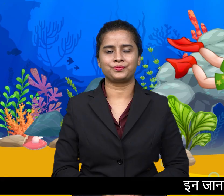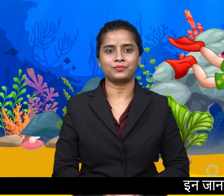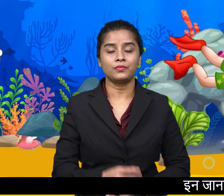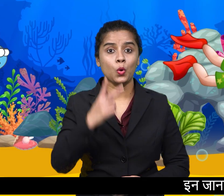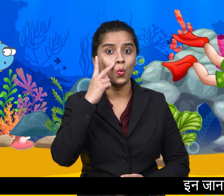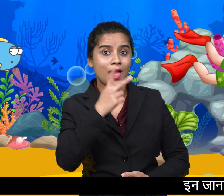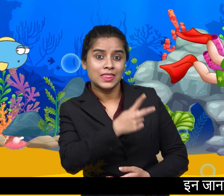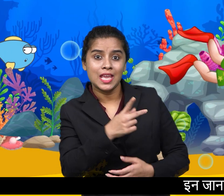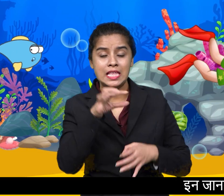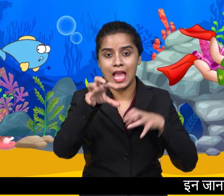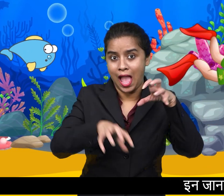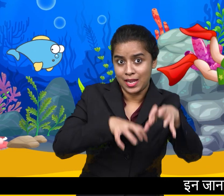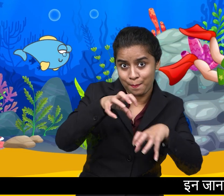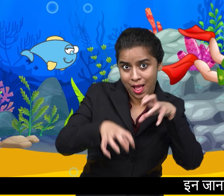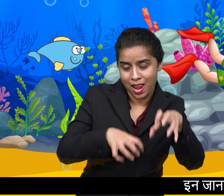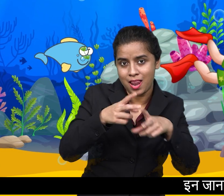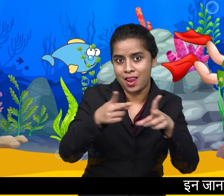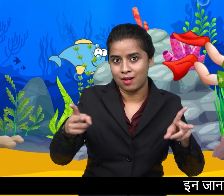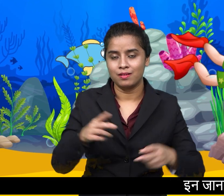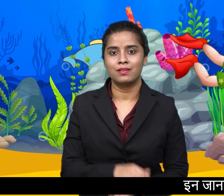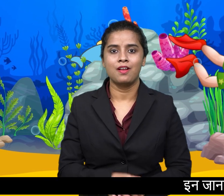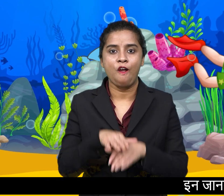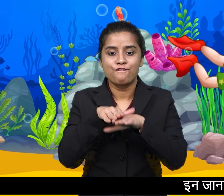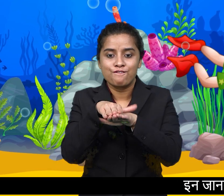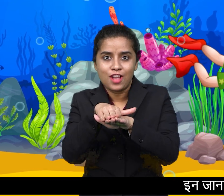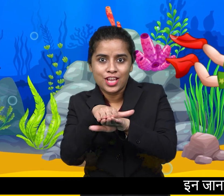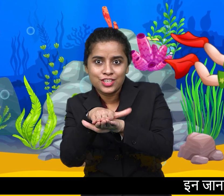इन जानवरों को देखो, मछली।